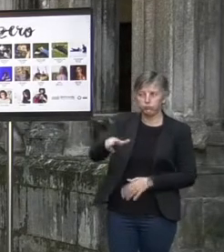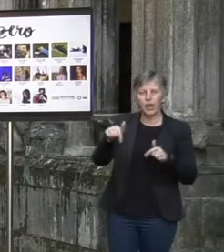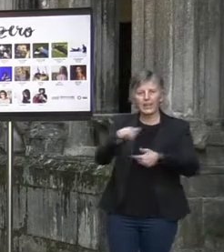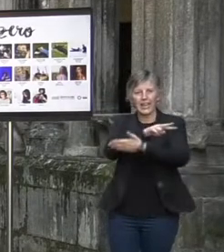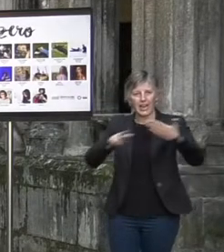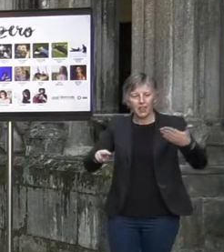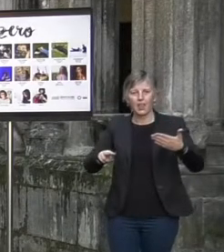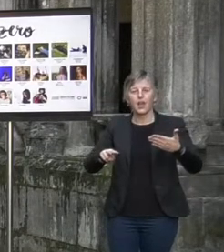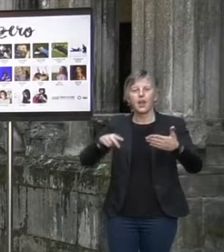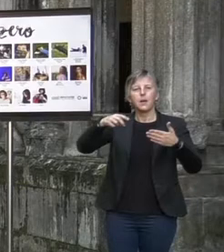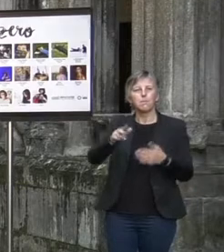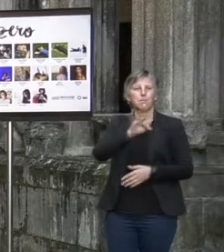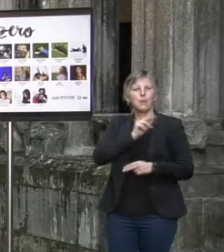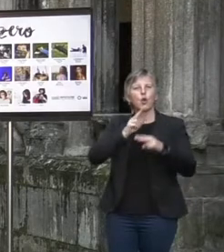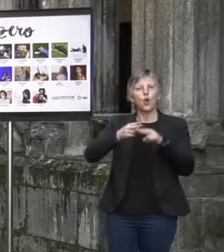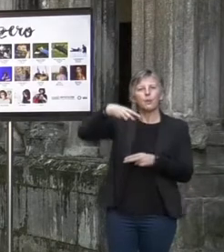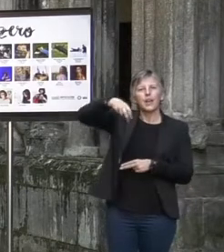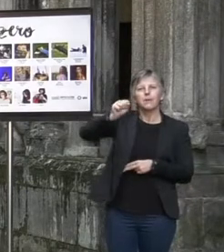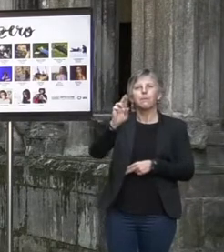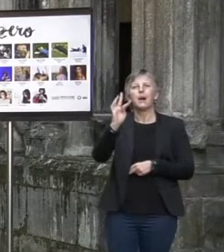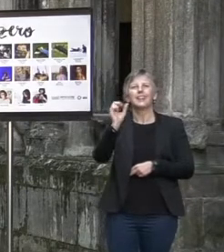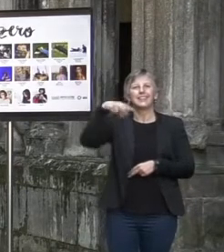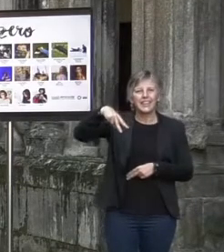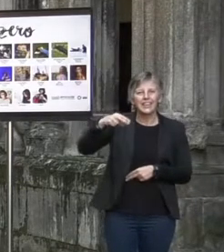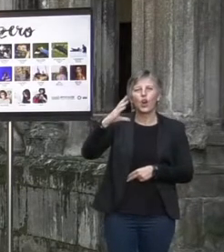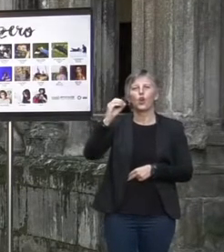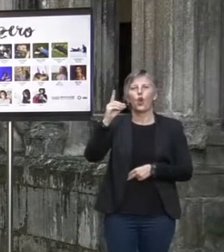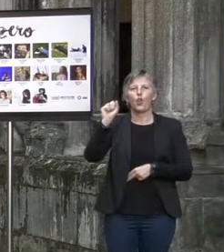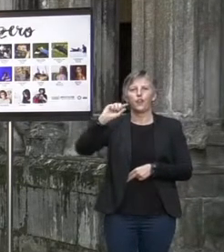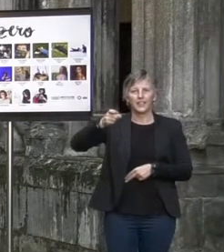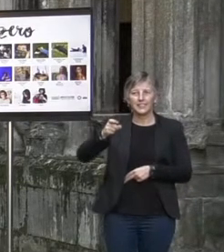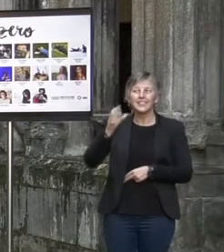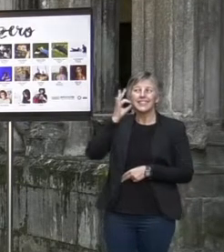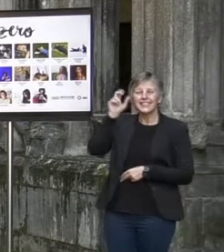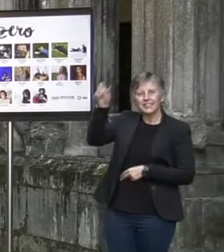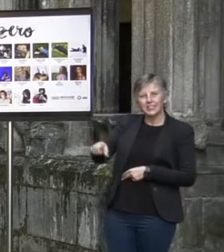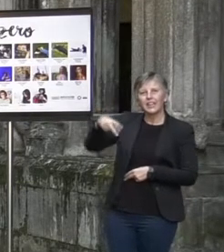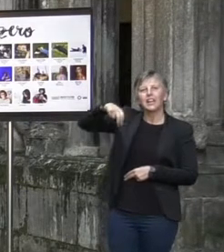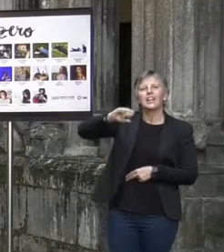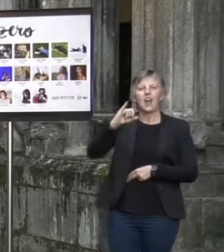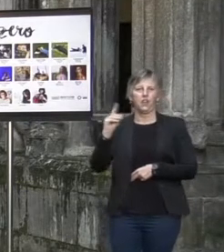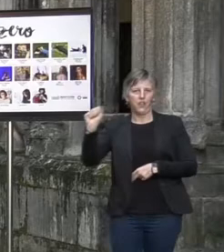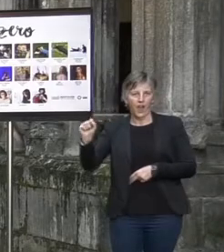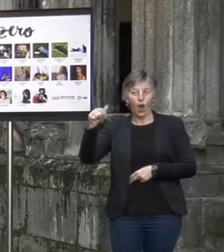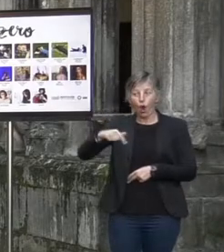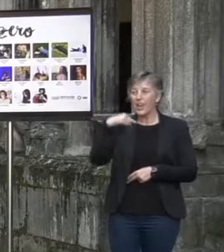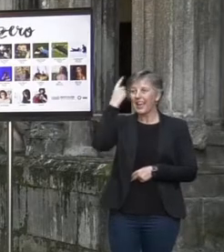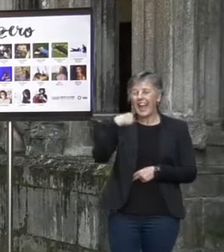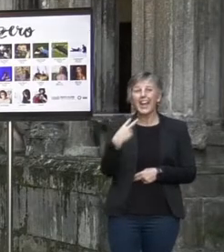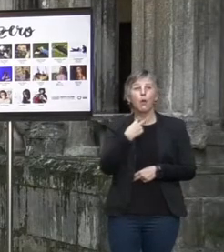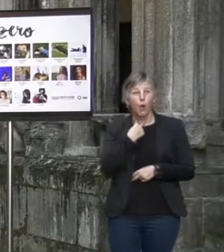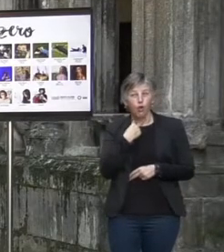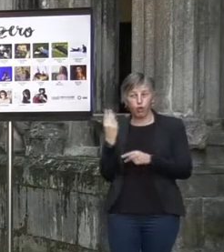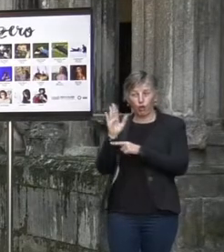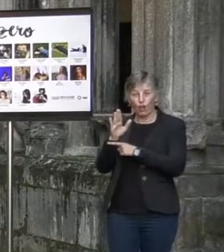Galicia, o Martín Codas, Nagla, a gran Nagla. Hoxe o rostro e a voz de